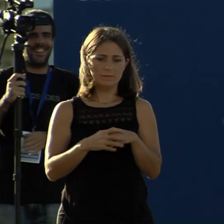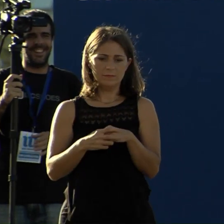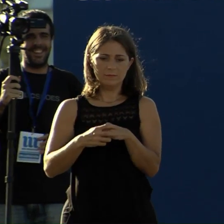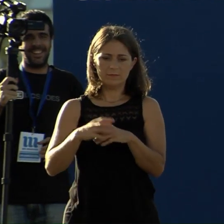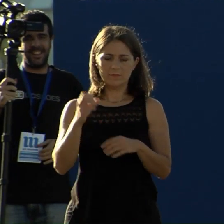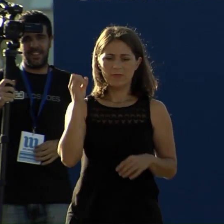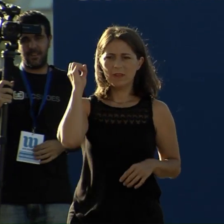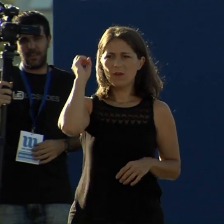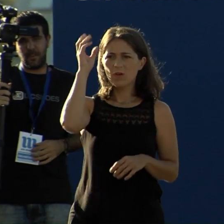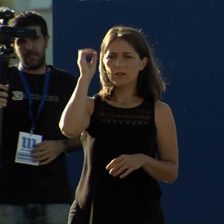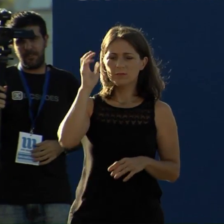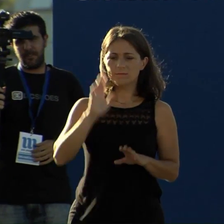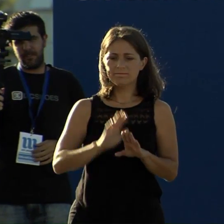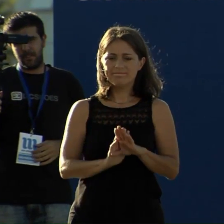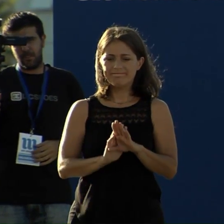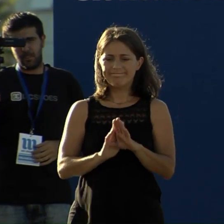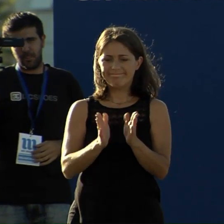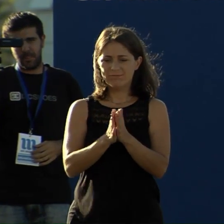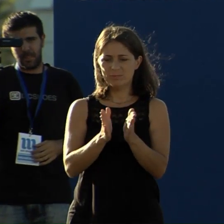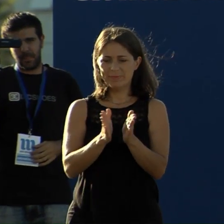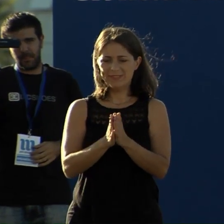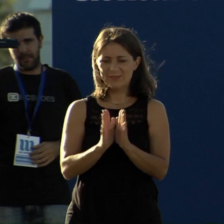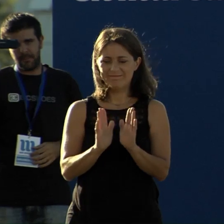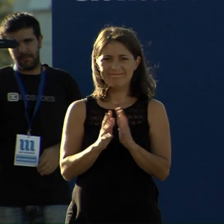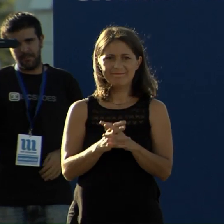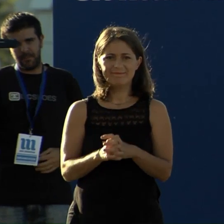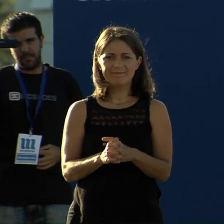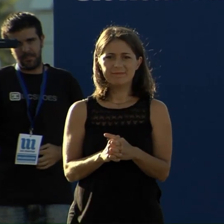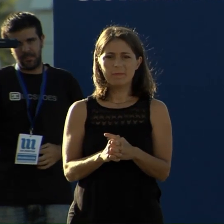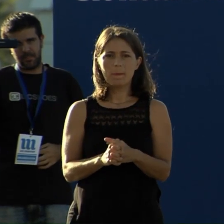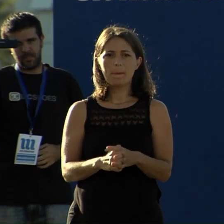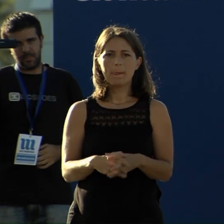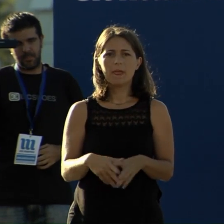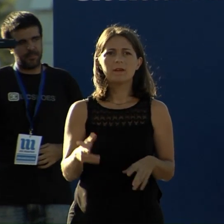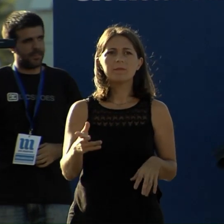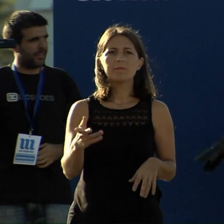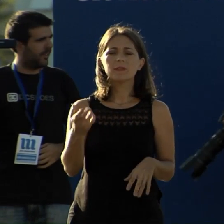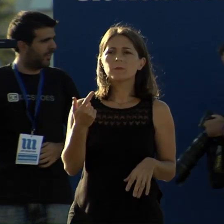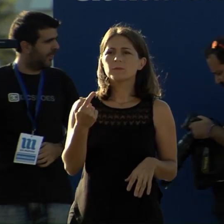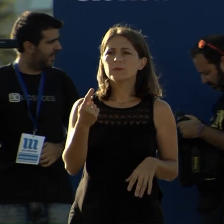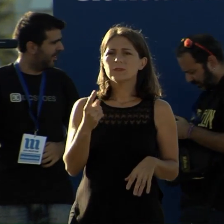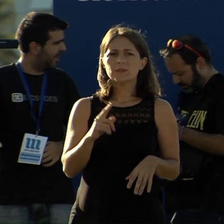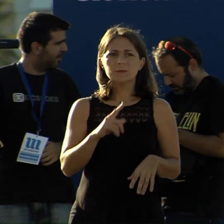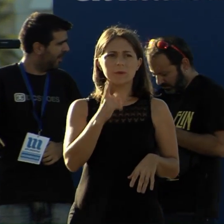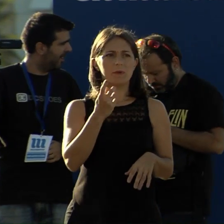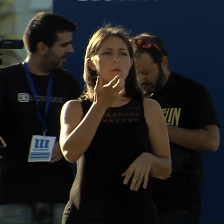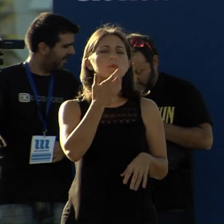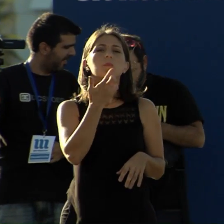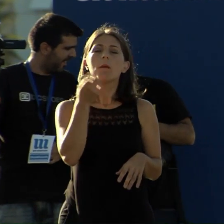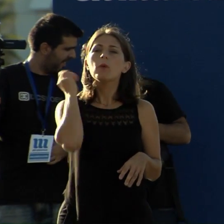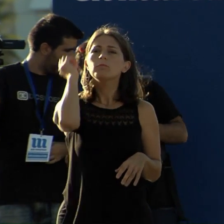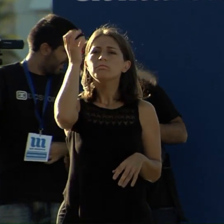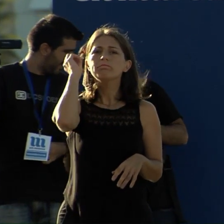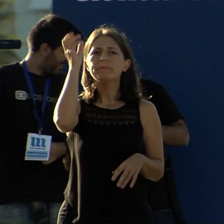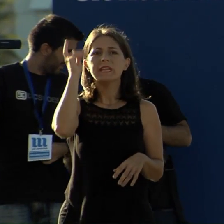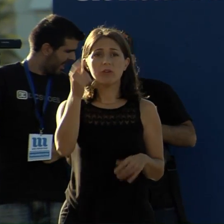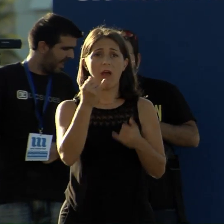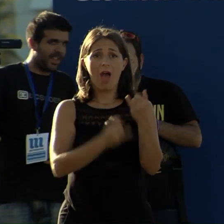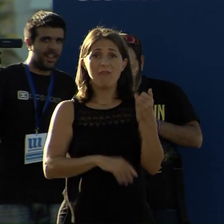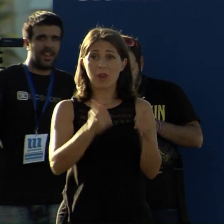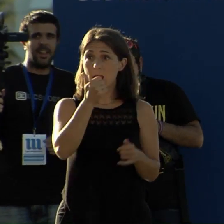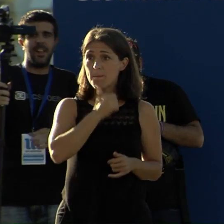después de